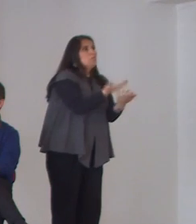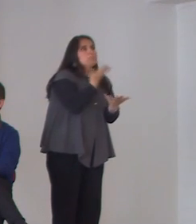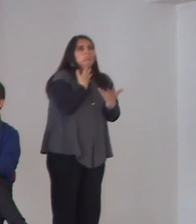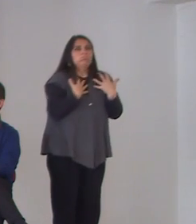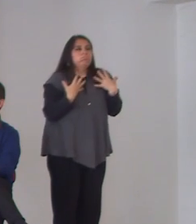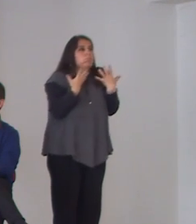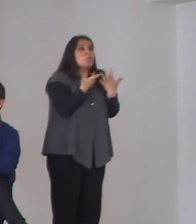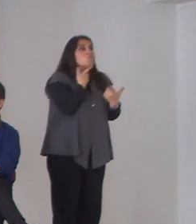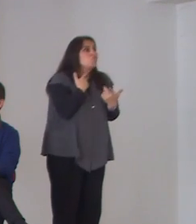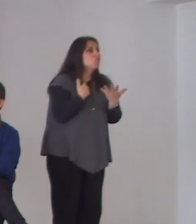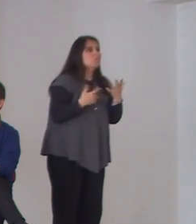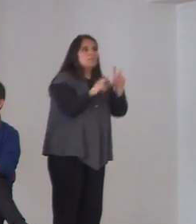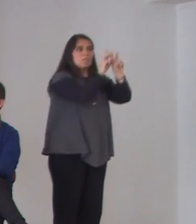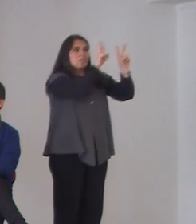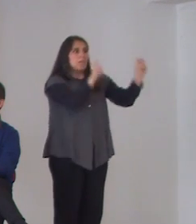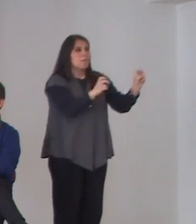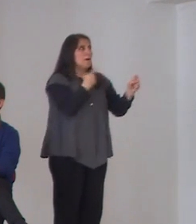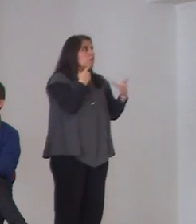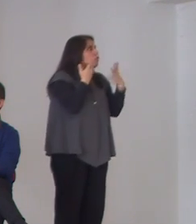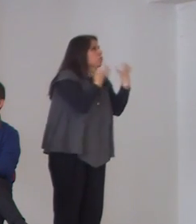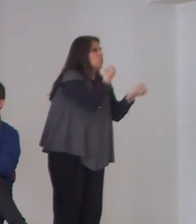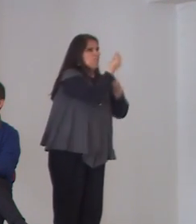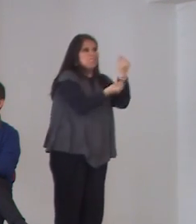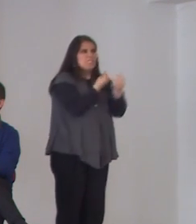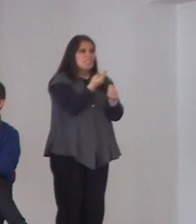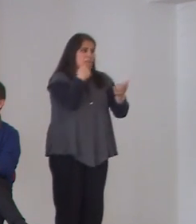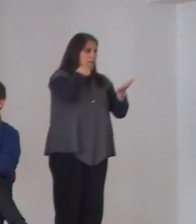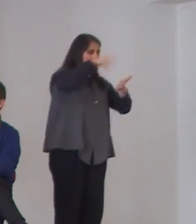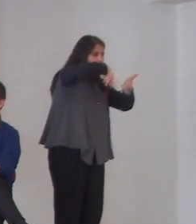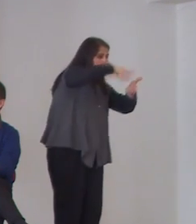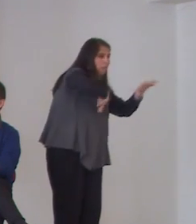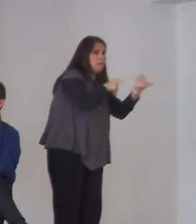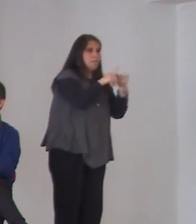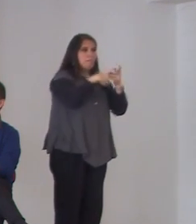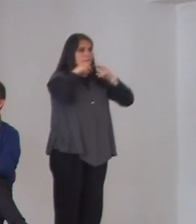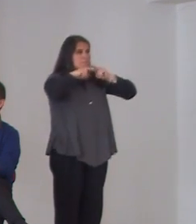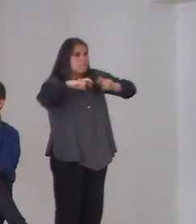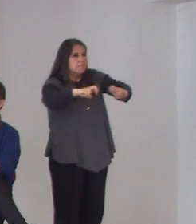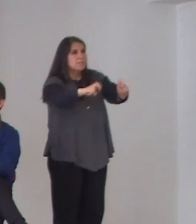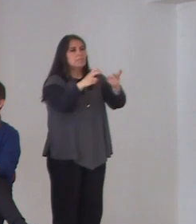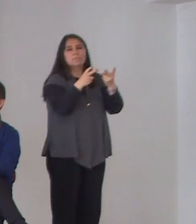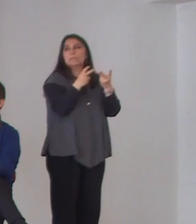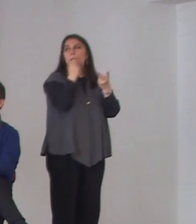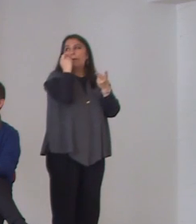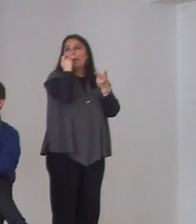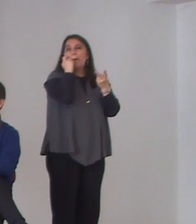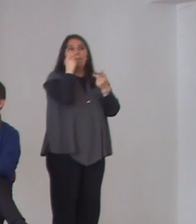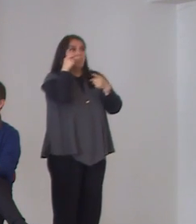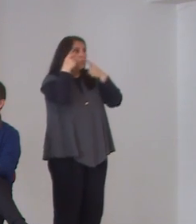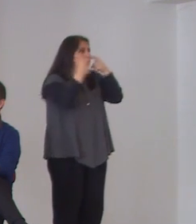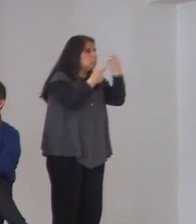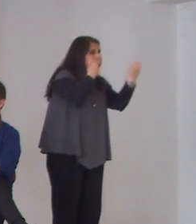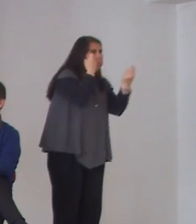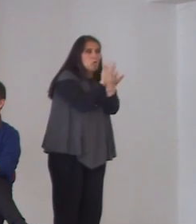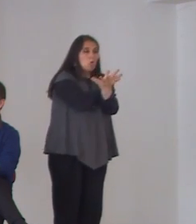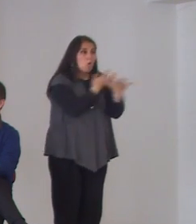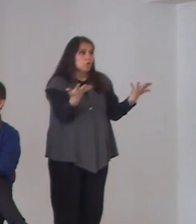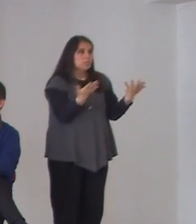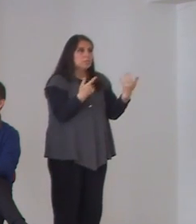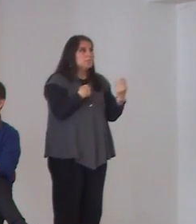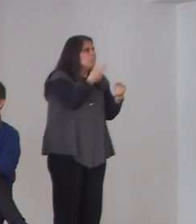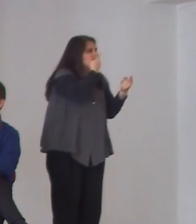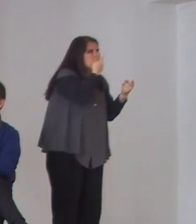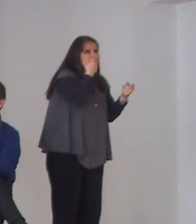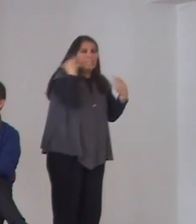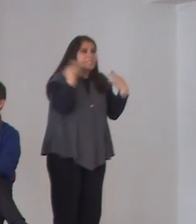a uno lo apasiona y lo motiva, está leyendo, está investigando, está buscando, está